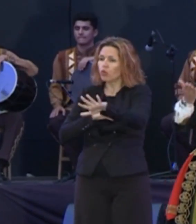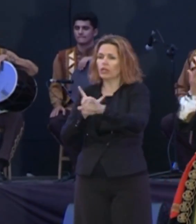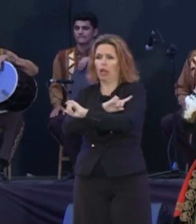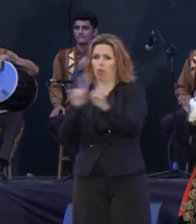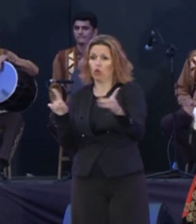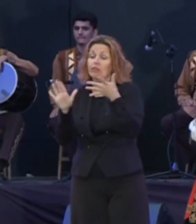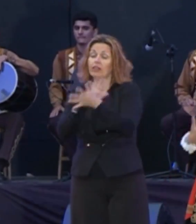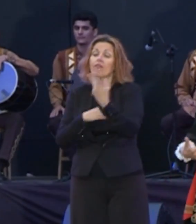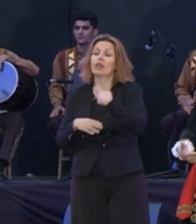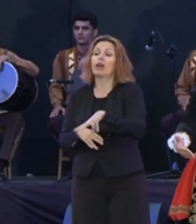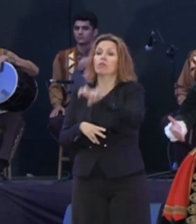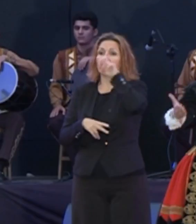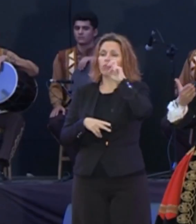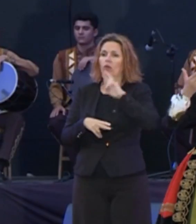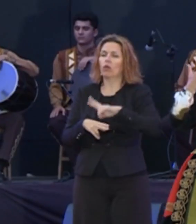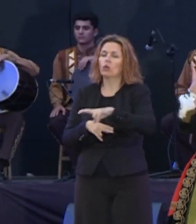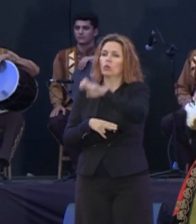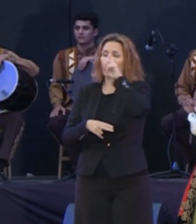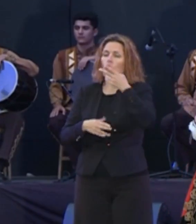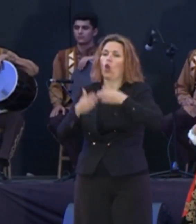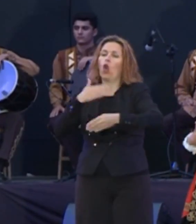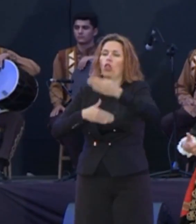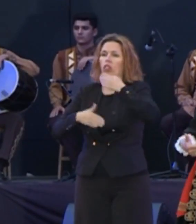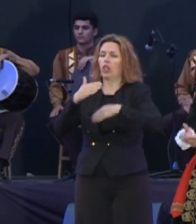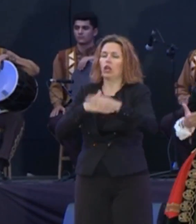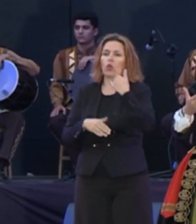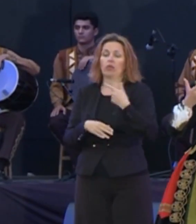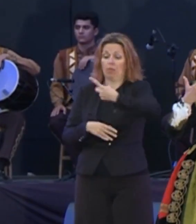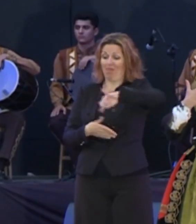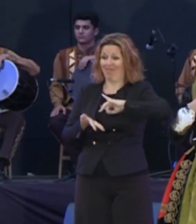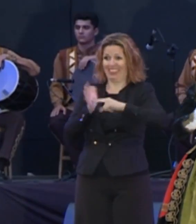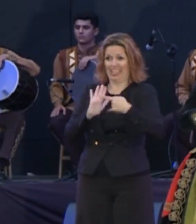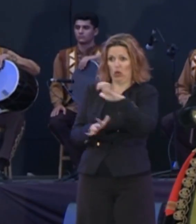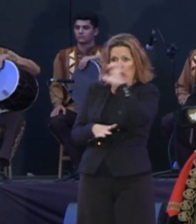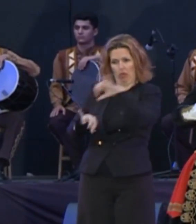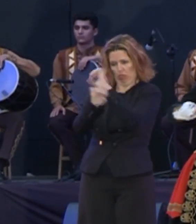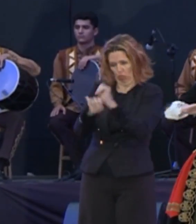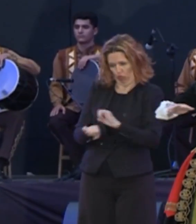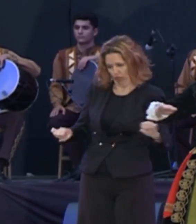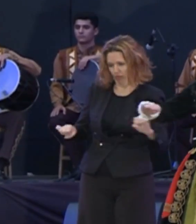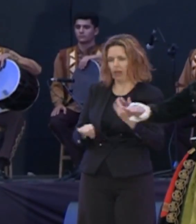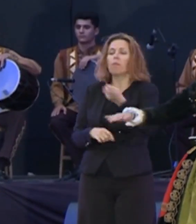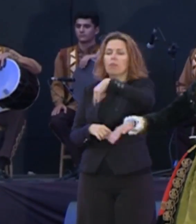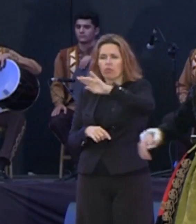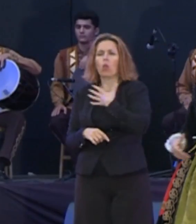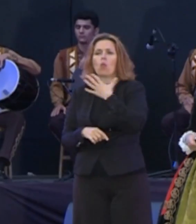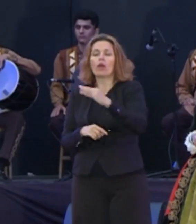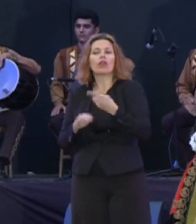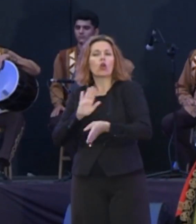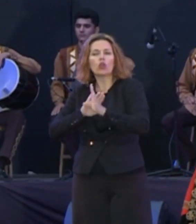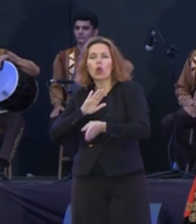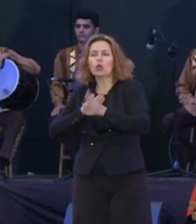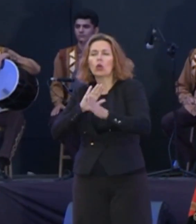sino que toma aire y lo expulsa de manera continua en una técnica que a nosotros nos resulta imposible para mantener la nota y que nunca se